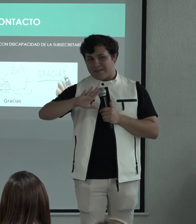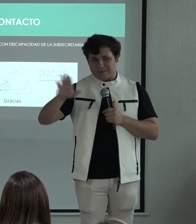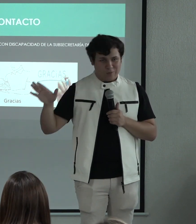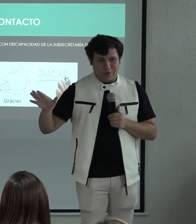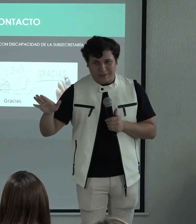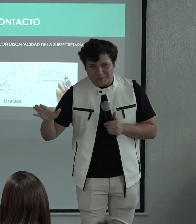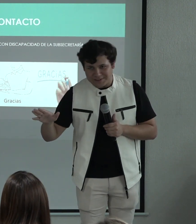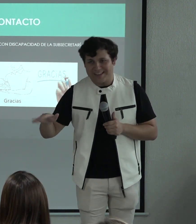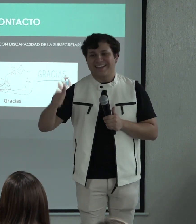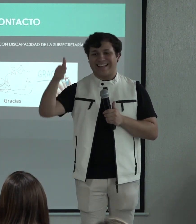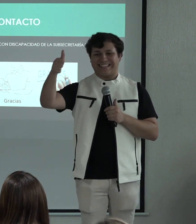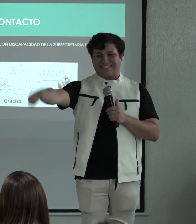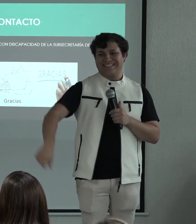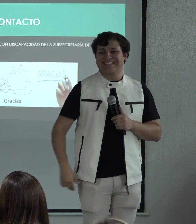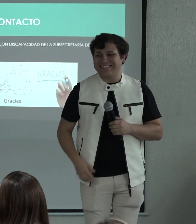más como dato final. Gracias.